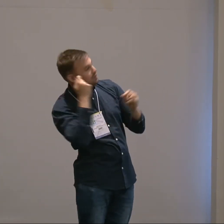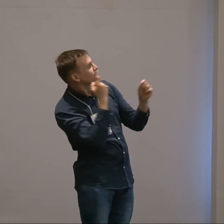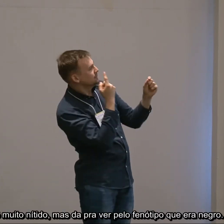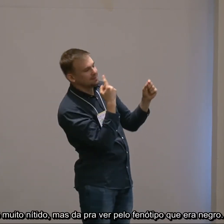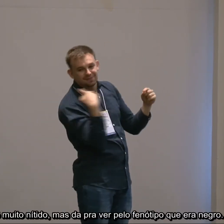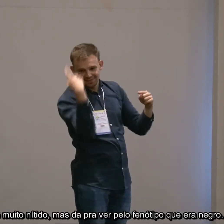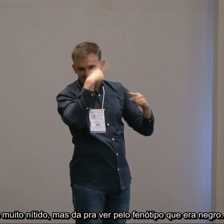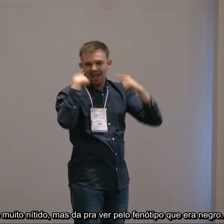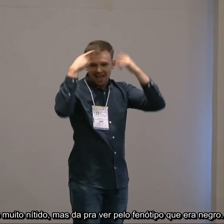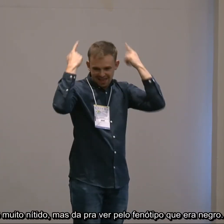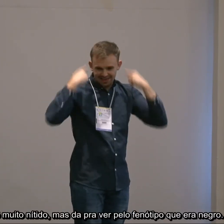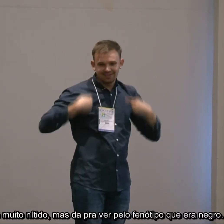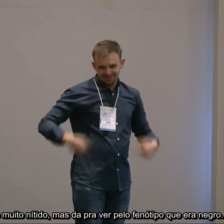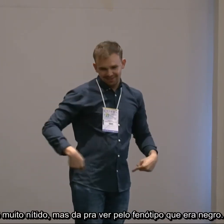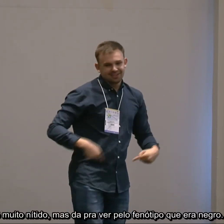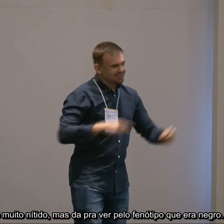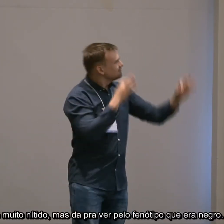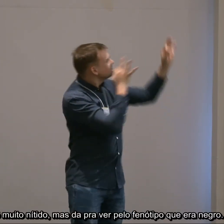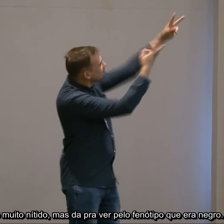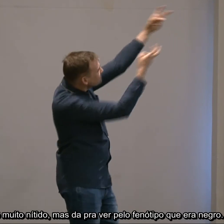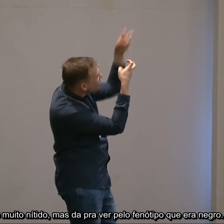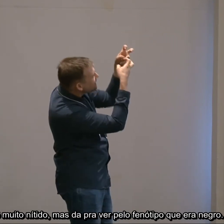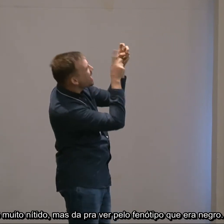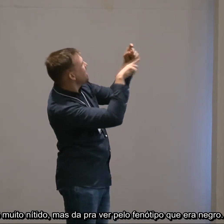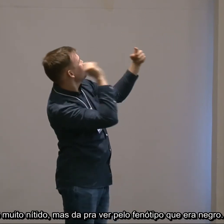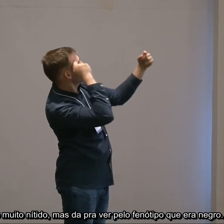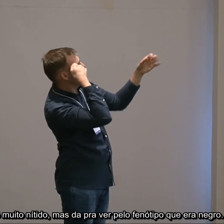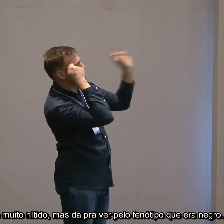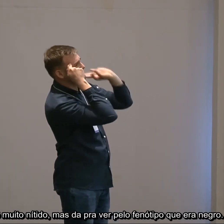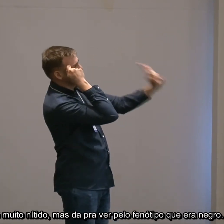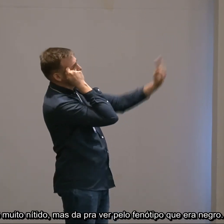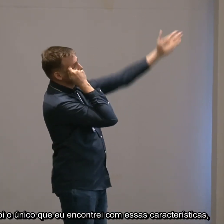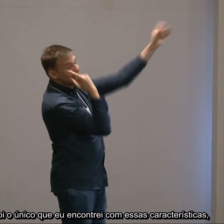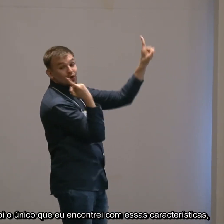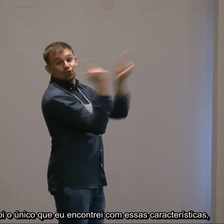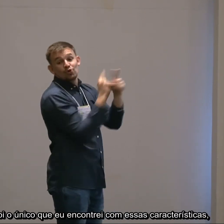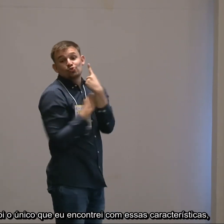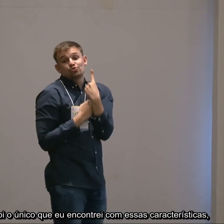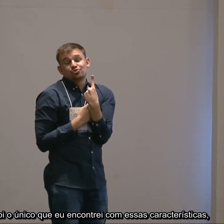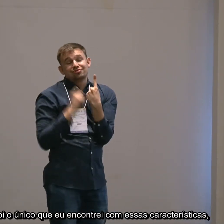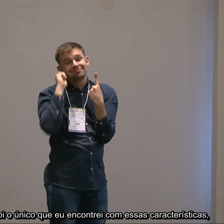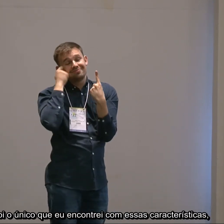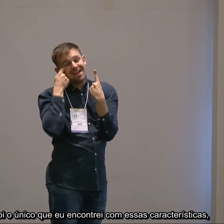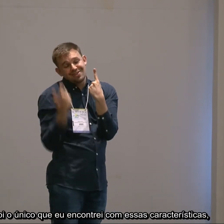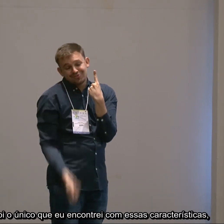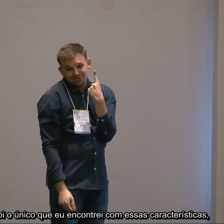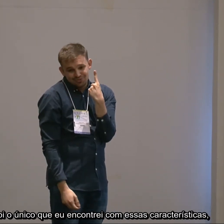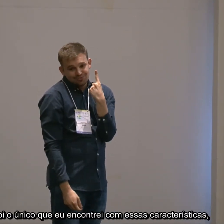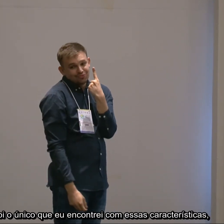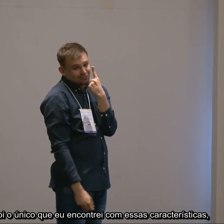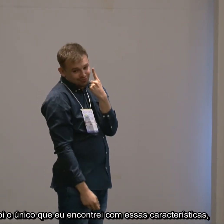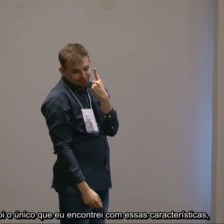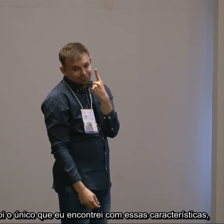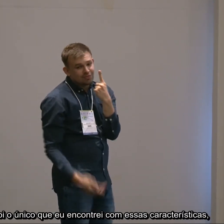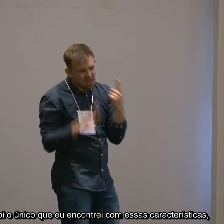que não é muito nítido mas dá para ver pelo fenótipo que ele era uma pessoa negra com certeza ele era uma pessoa negra foi o único que eu encontrei com essas